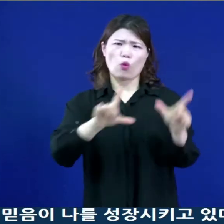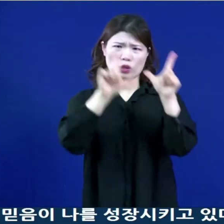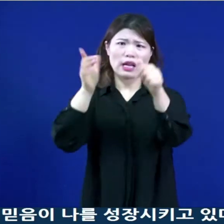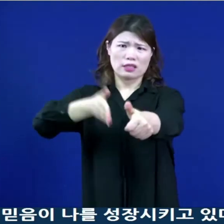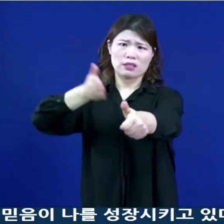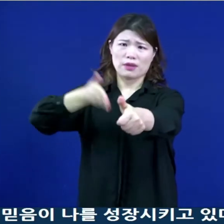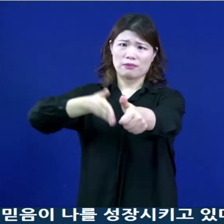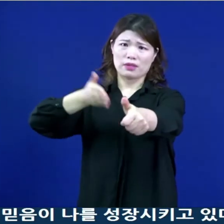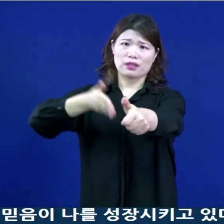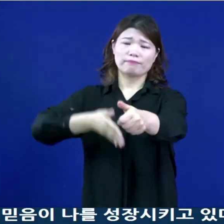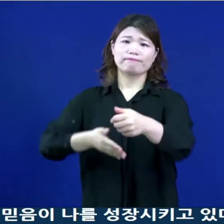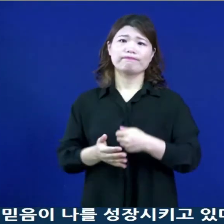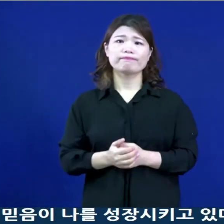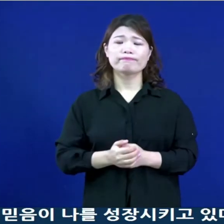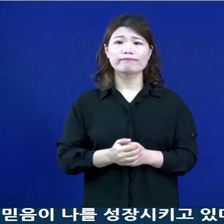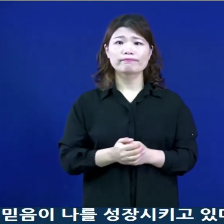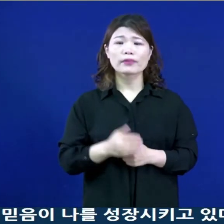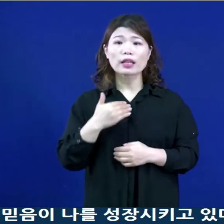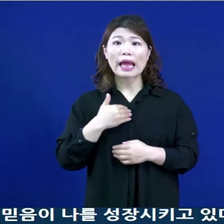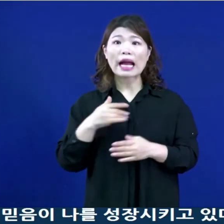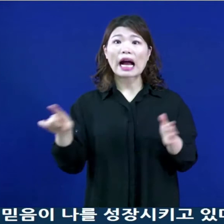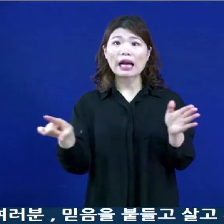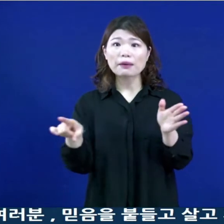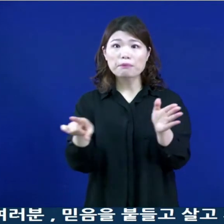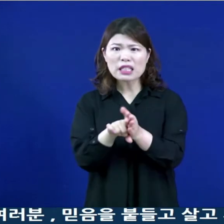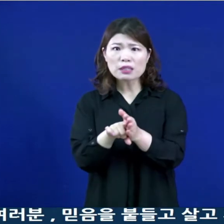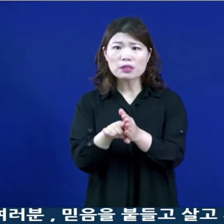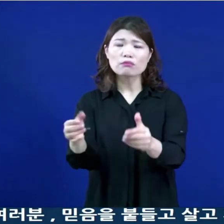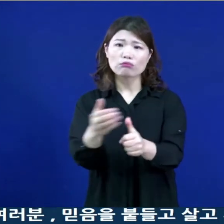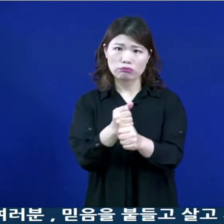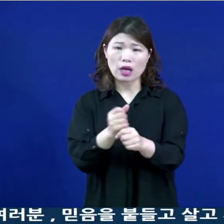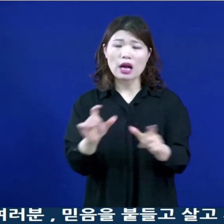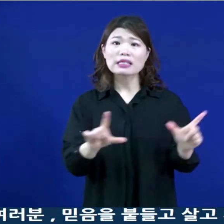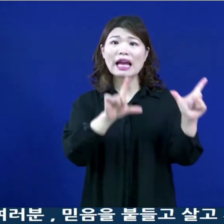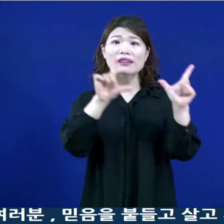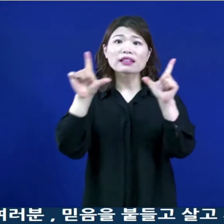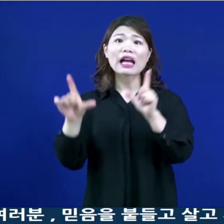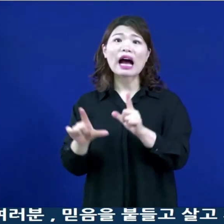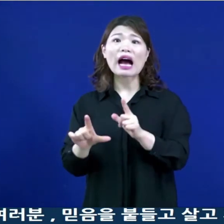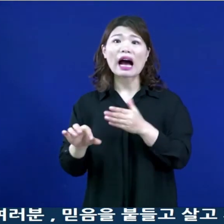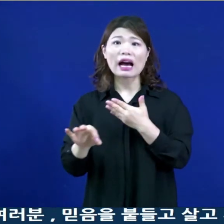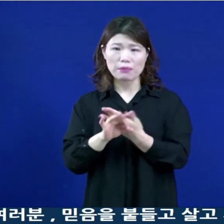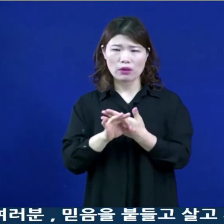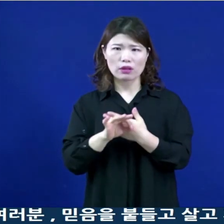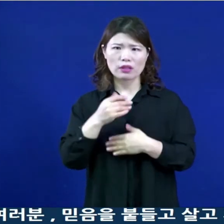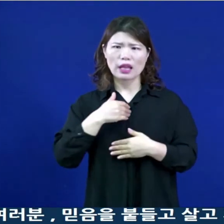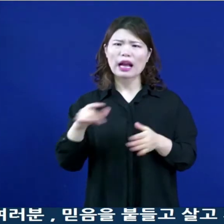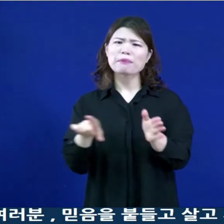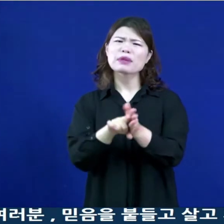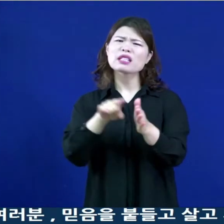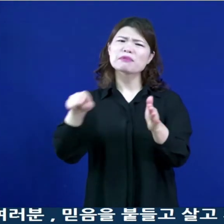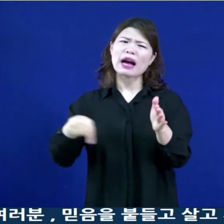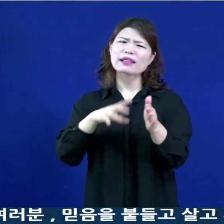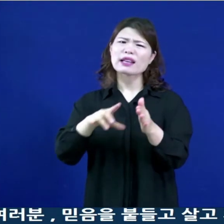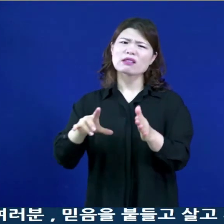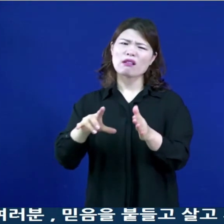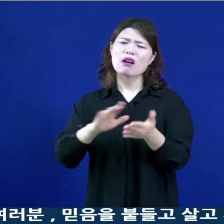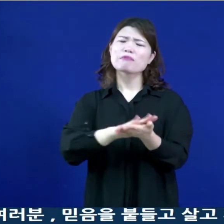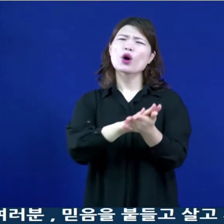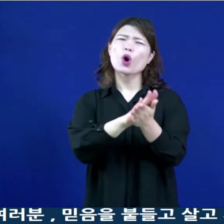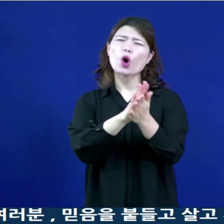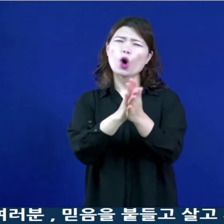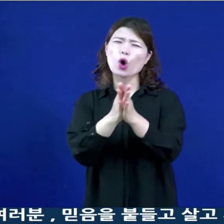축원합니다. 내가 믿음을 붙들고 살고 있으면 그 믿음 속에서 내가 변화되는 것을 발견할 수 있어야